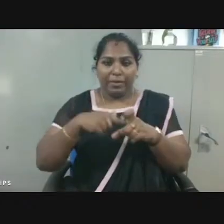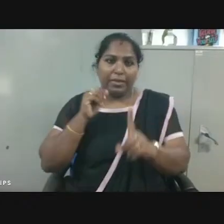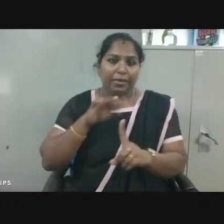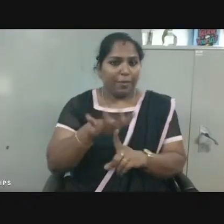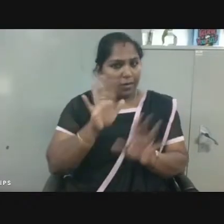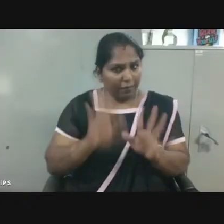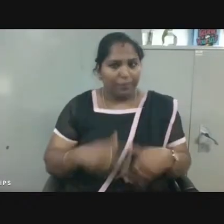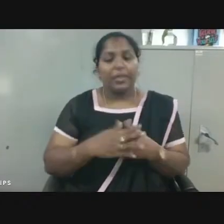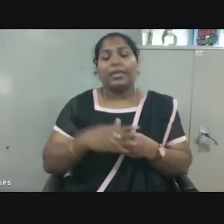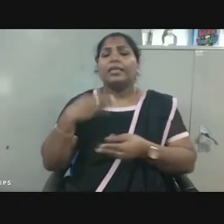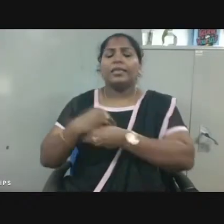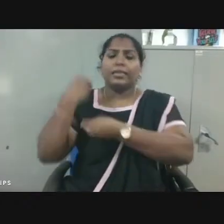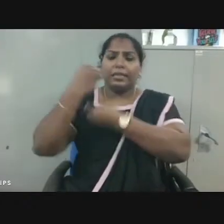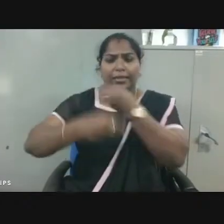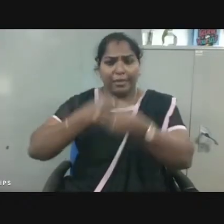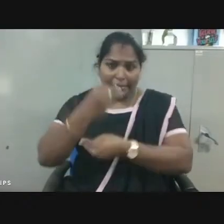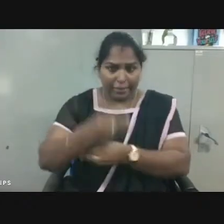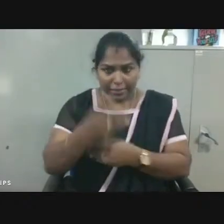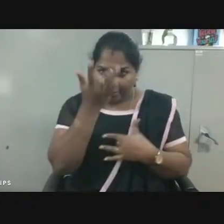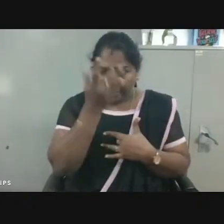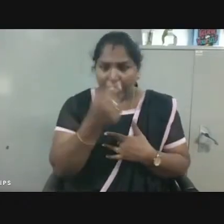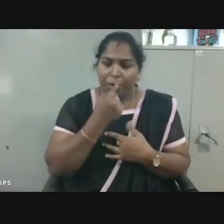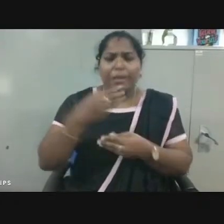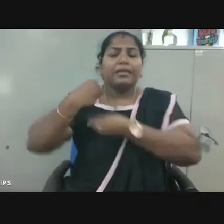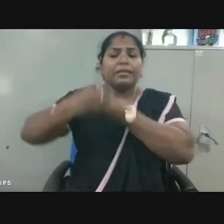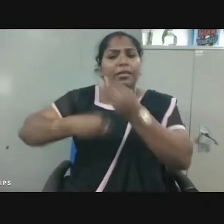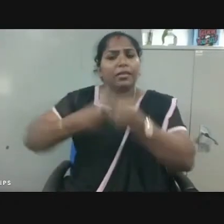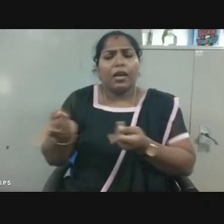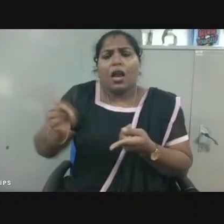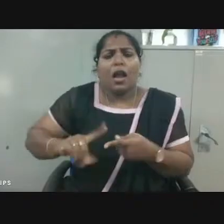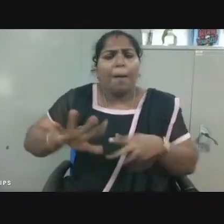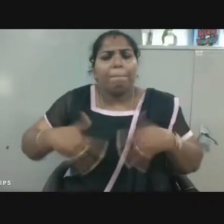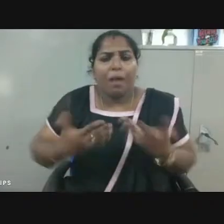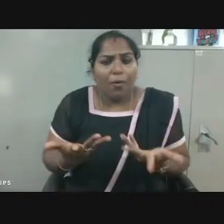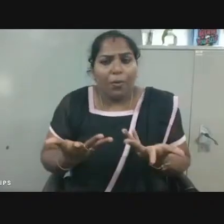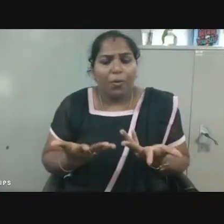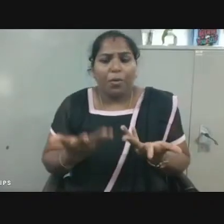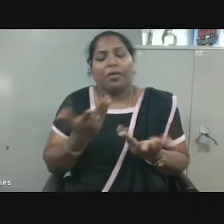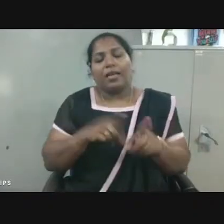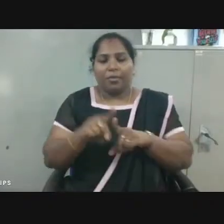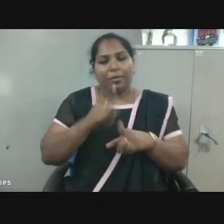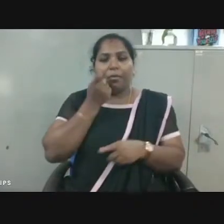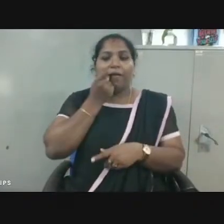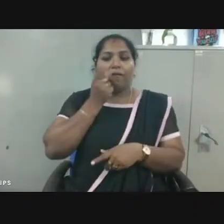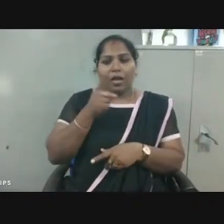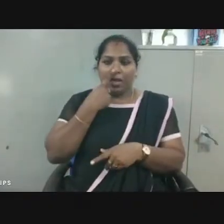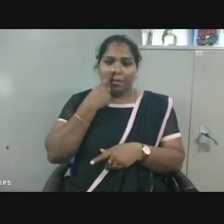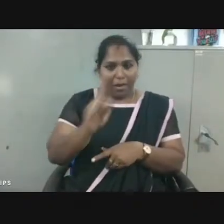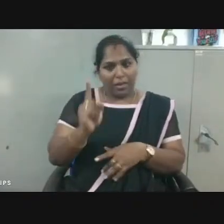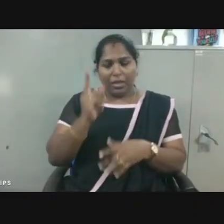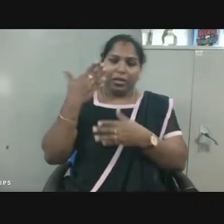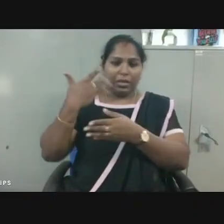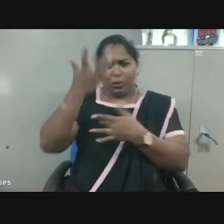ഈ ജനിതക രോഗം നമ്മൾ പറയുമ്പോൾ എങ്ങനെയാണ് ഈ ജനിതക രോഗം നമുക്ക് വരുന്നത് നമുക്ക് അതൊന്ന് നോക്കാം. പാരമ്പര്യമായിട്ട് ഇപ്പൊ അച്ഛനും അമ്മയ്ക്കും ഒരു അസുഖമുണ്ട്, അല്ലെങ്കിൽ